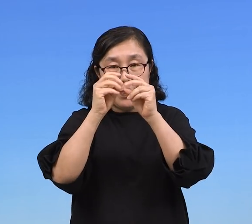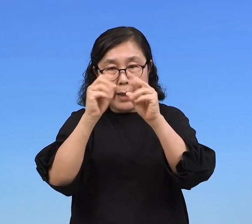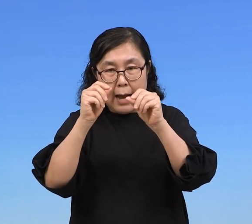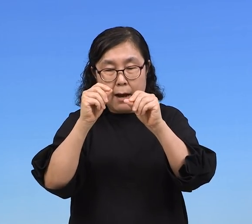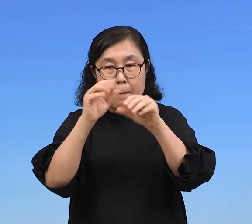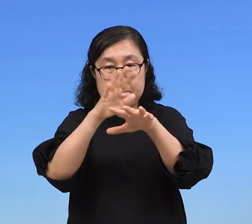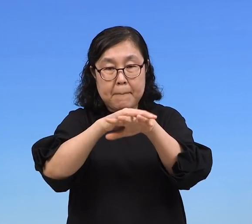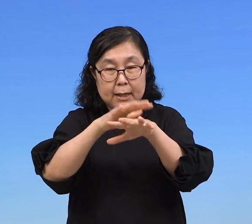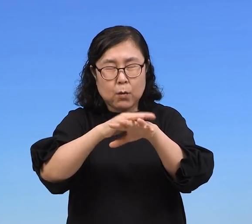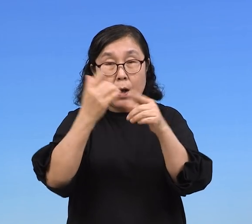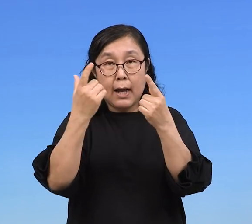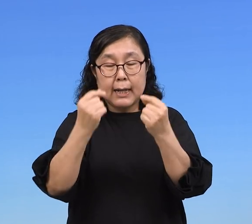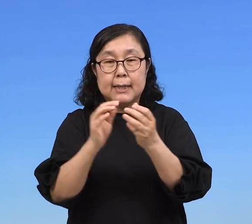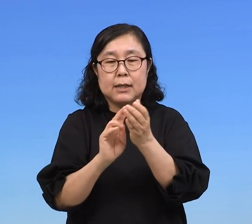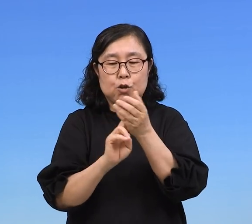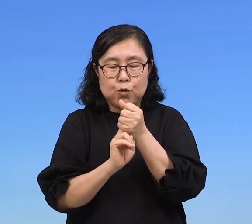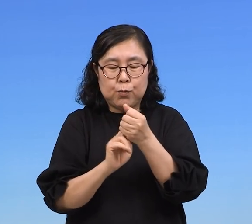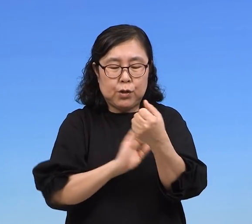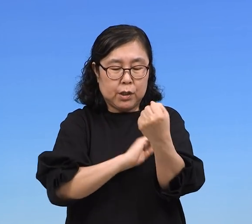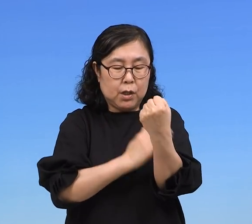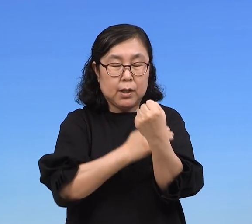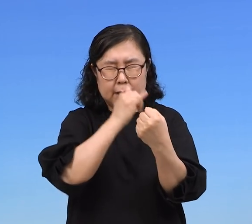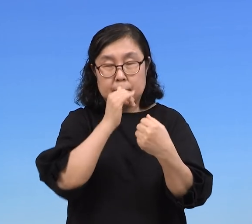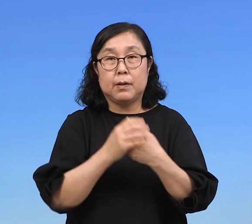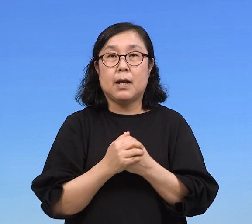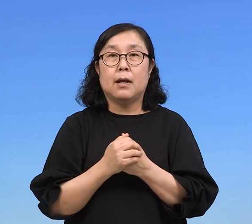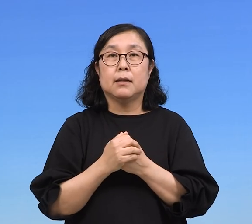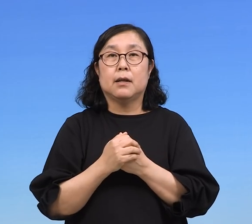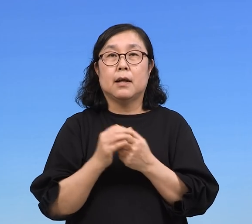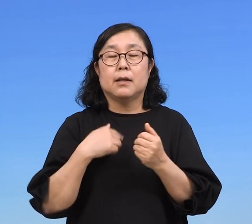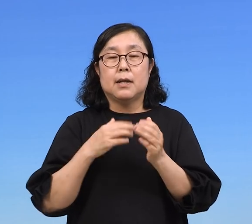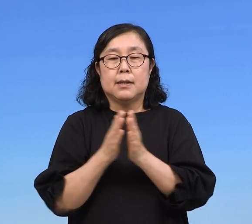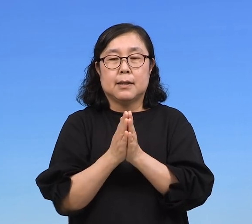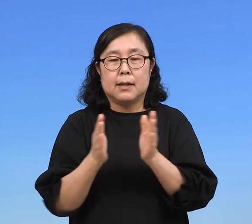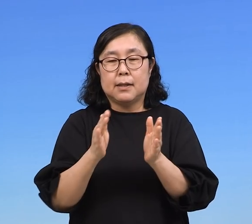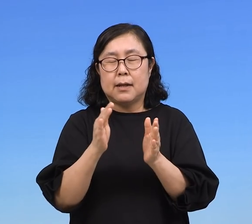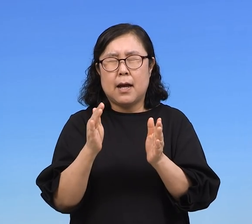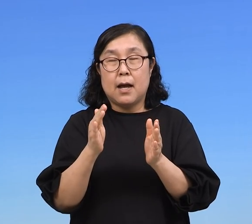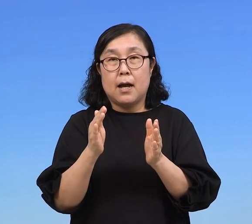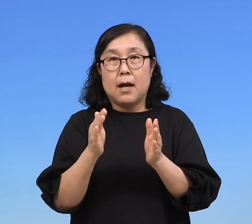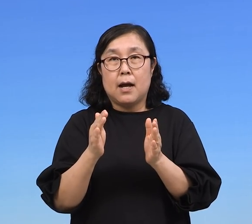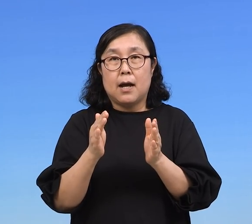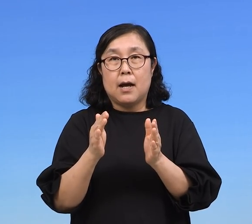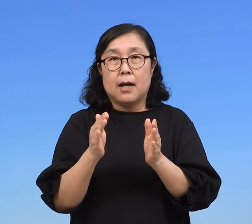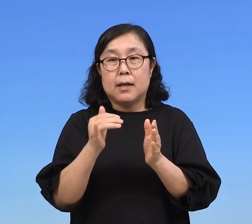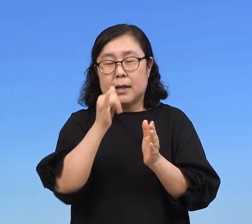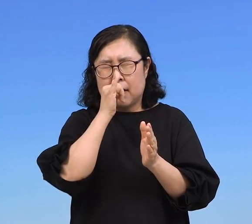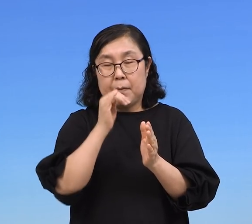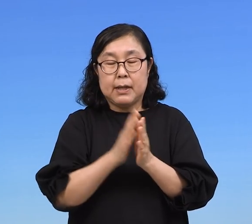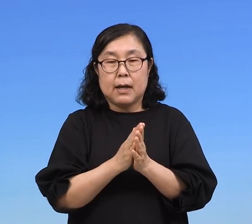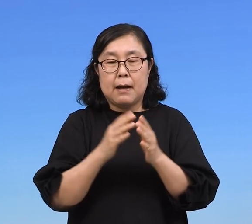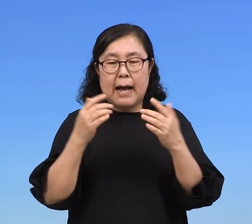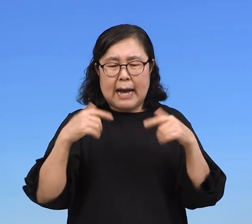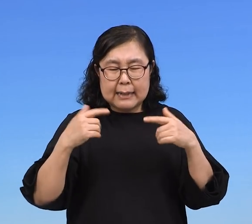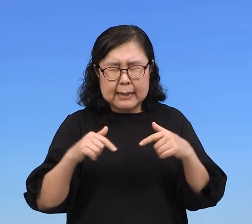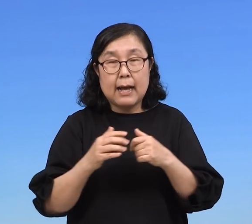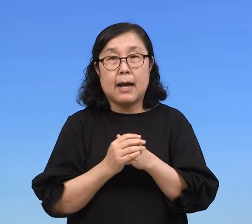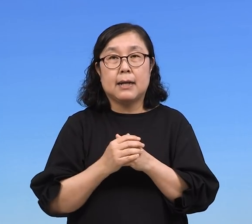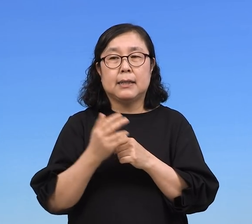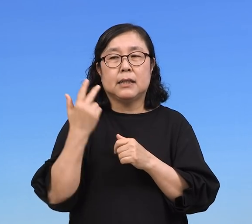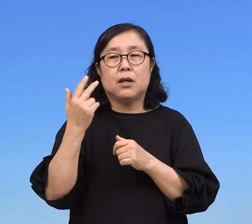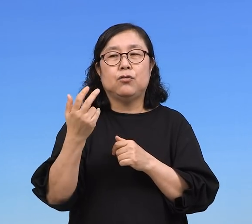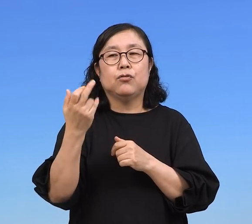좋은 땅과 같은 잠재력이 있습니다. 요즘에 제가 이제 스타트를 앞두고 있으니까 지난주도